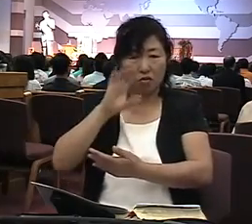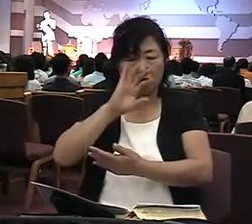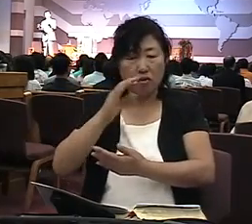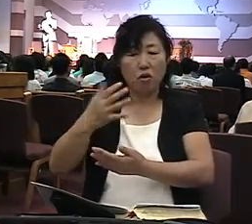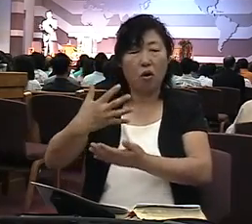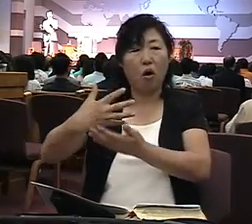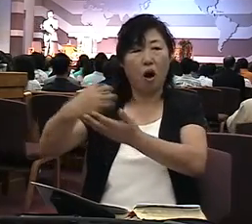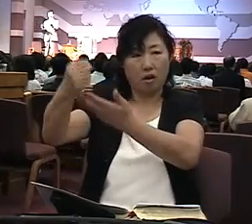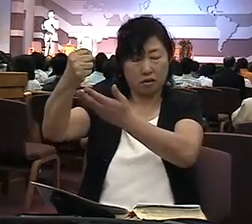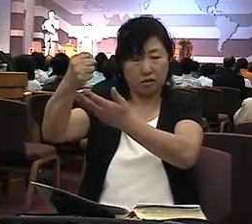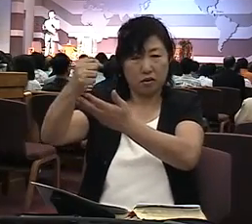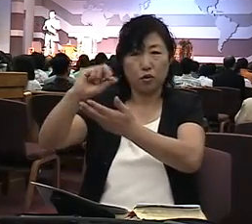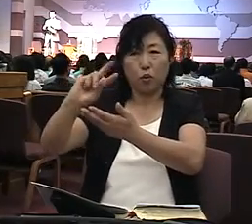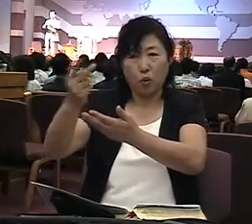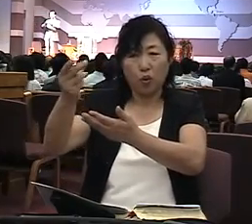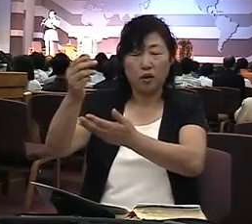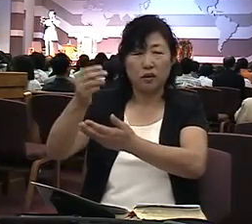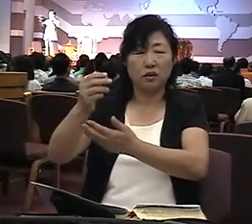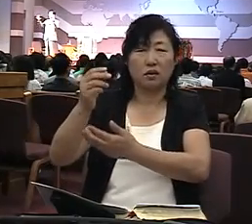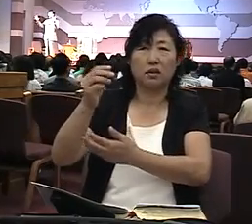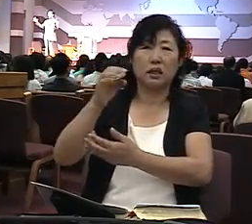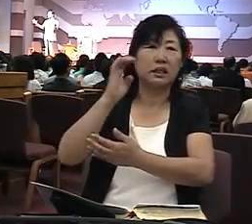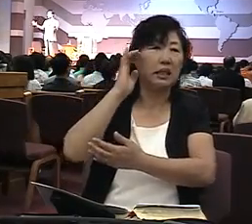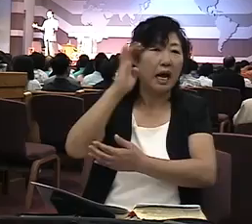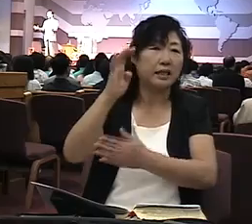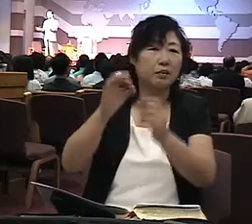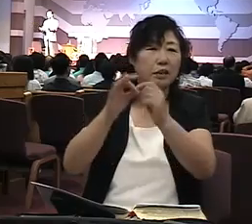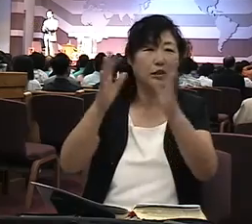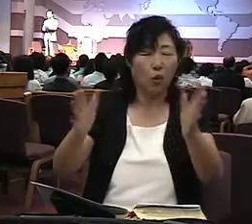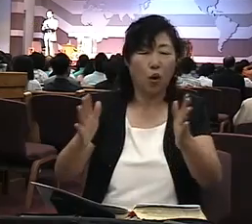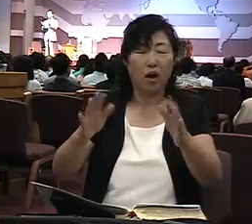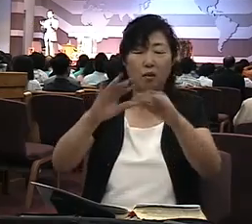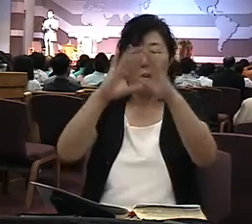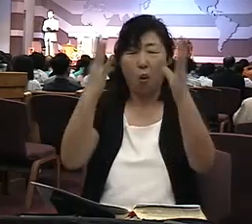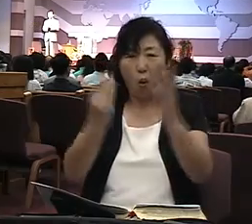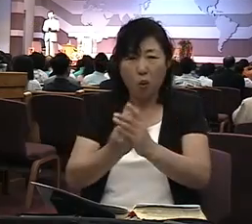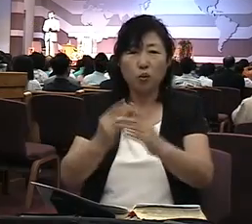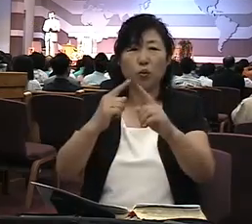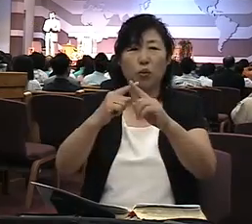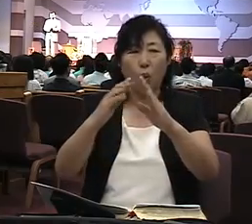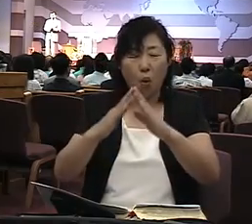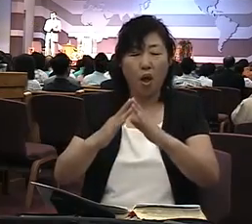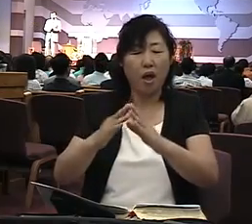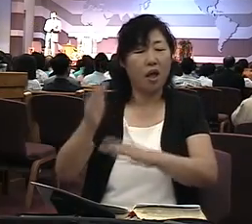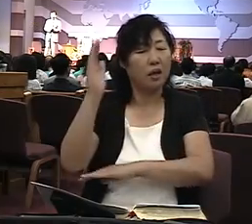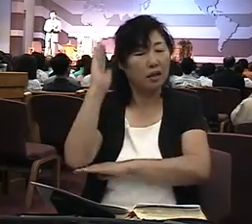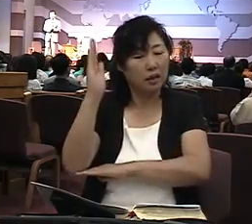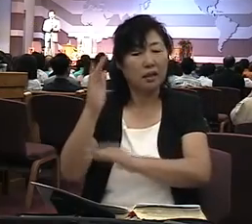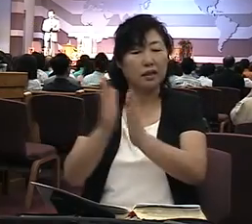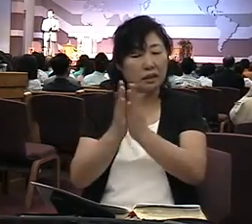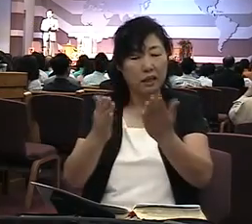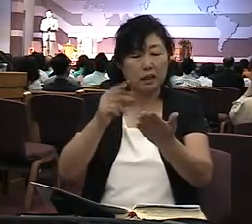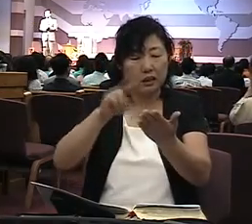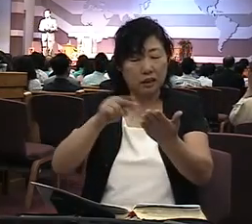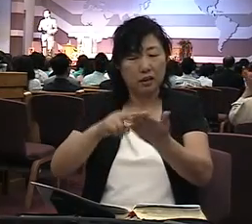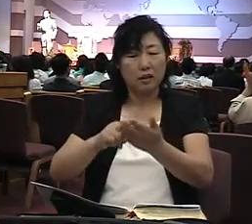먼저 했습니다. 캠페인을 통해 온 교회가 이제 같이 책을 읽고 말씀 듣고 캠페인을 하고 이제 캠페인을